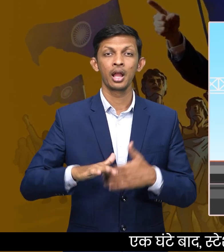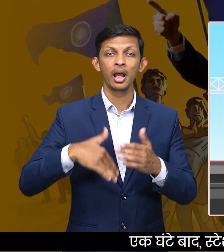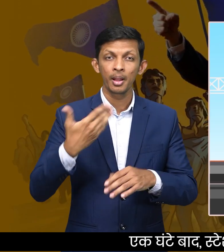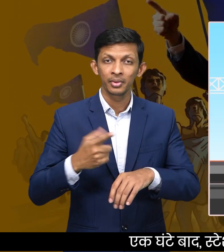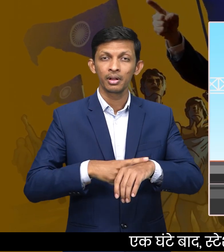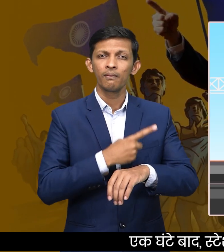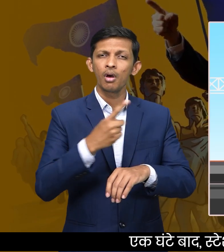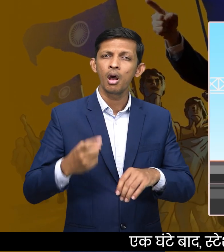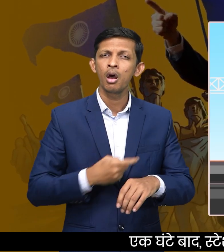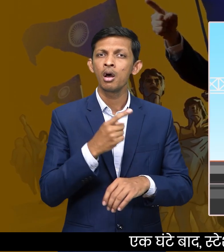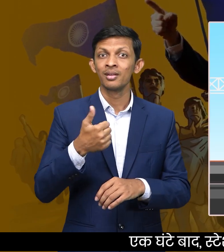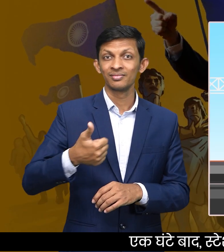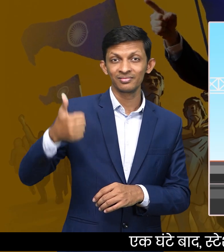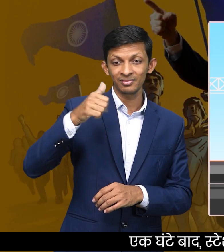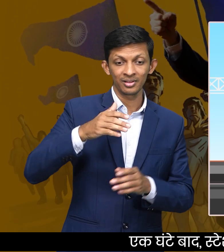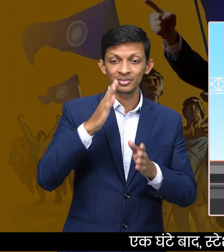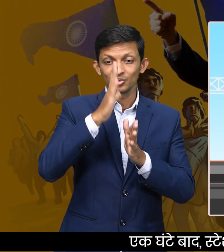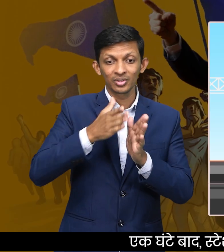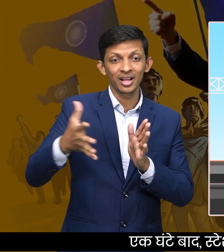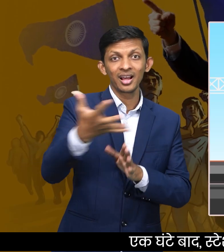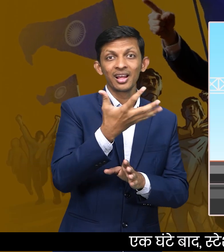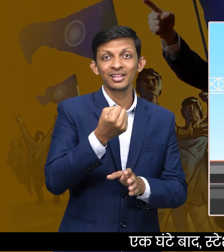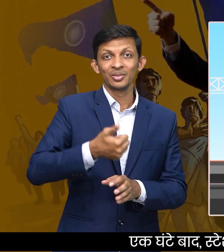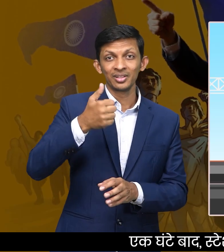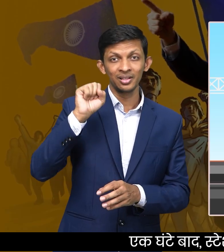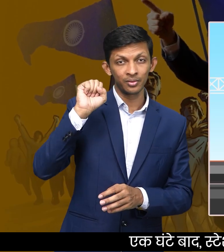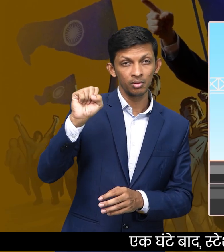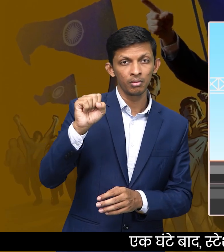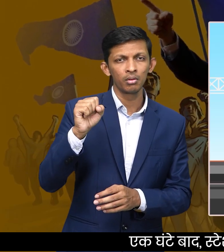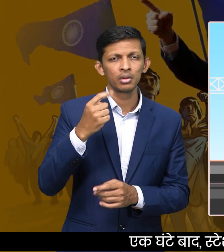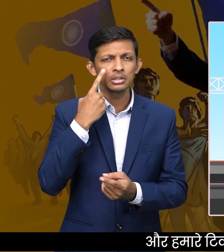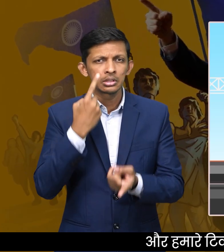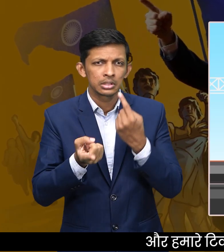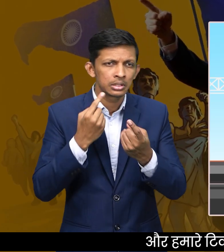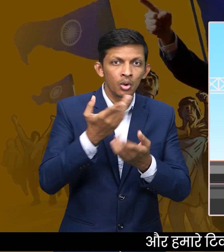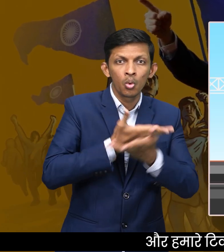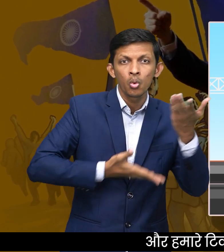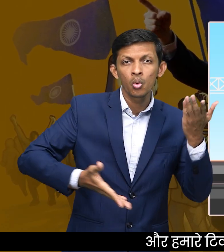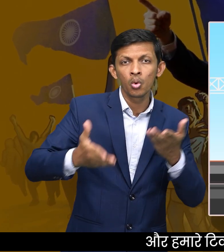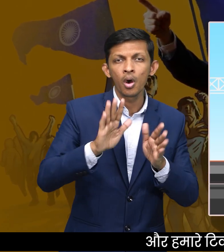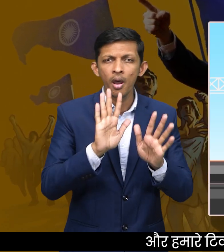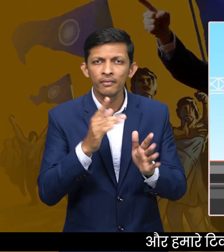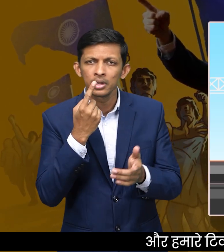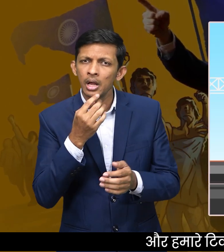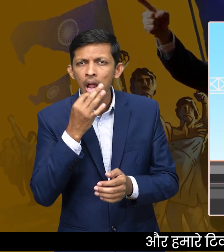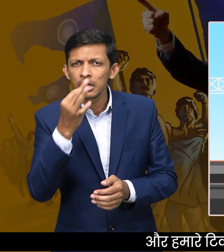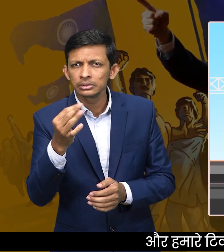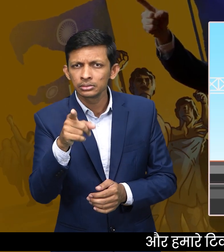एक घंटे बाद स्टेशन मास्टर हमारी जांच करने आया और हमारे टिकट मांगे।